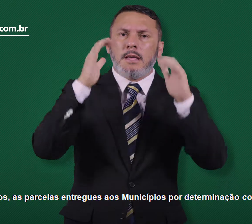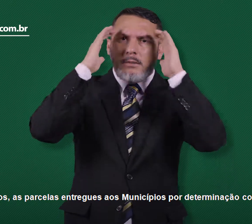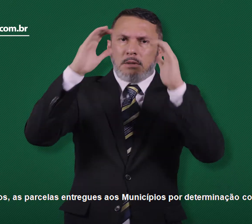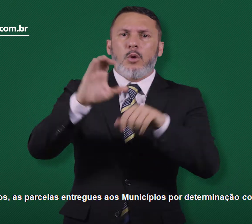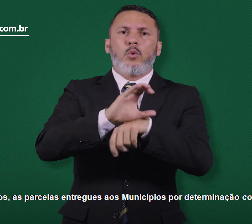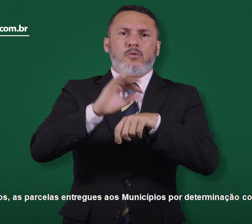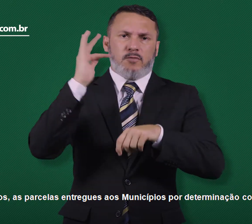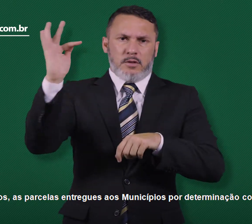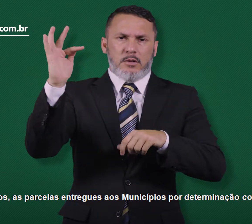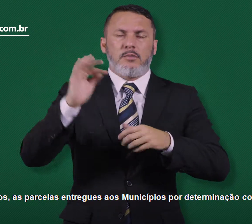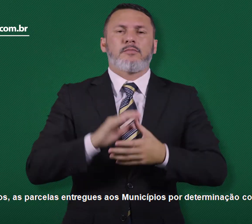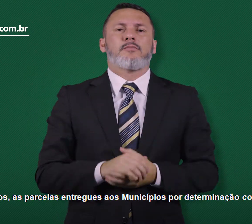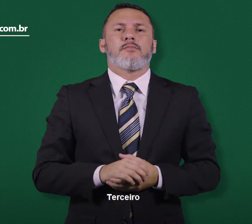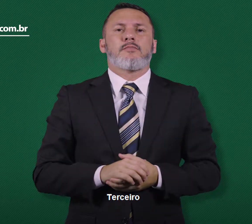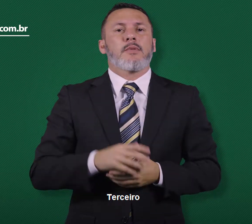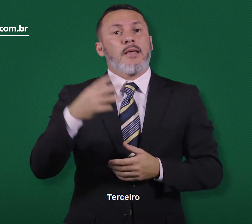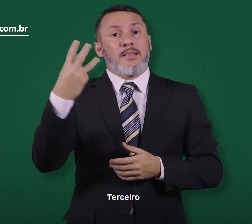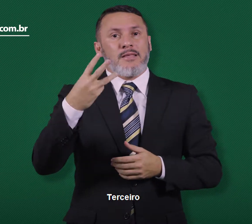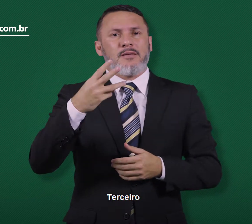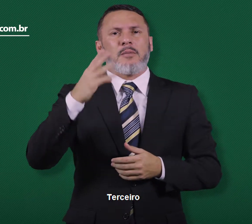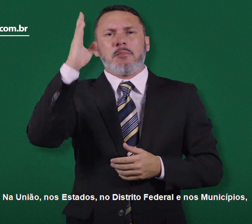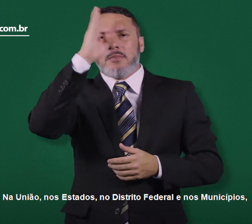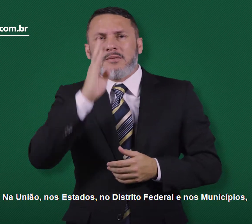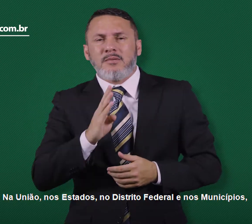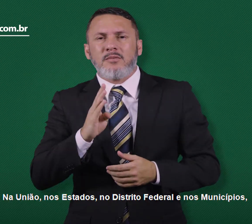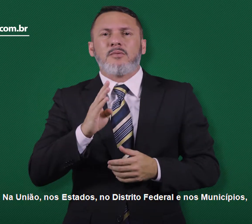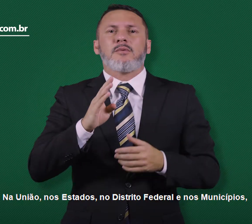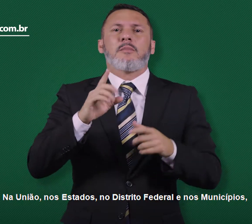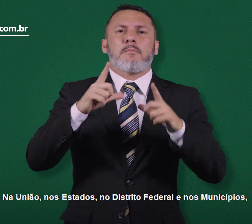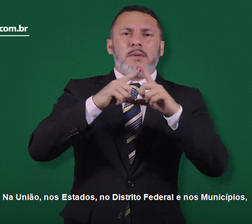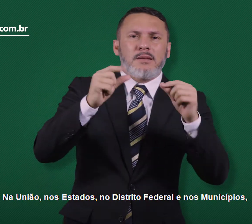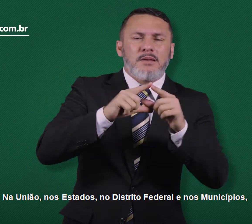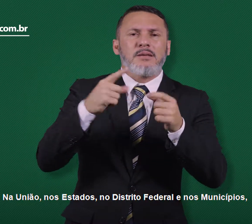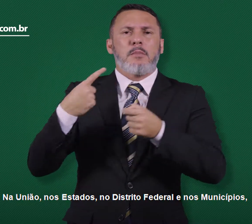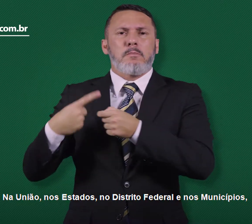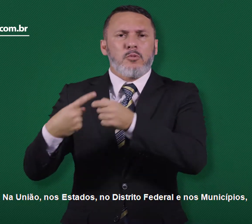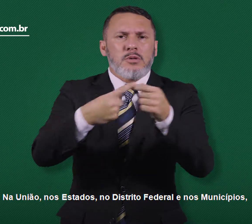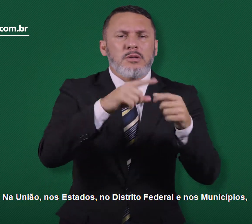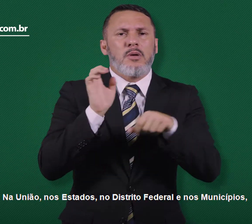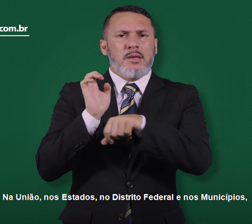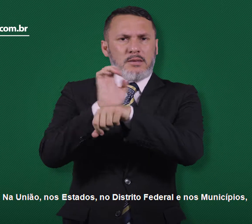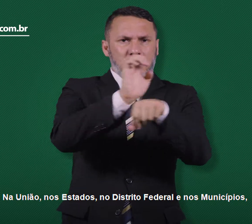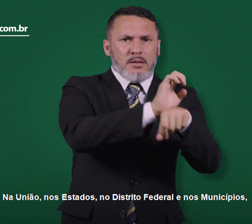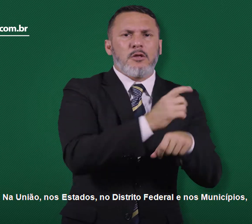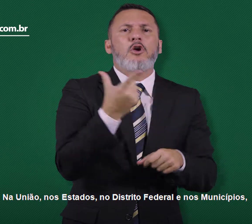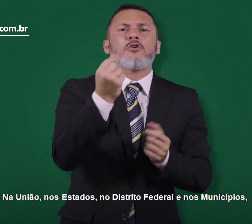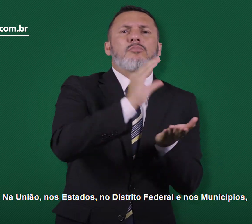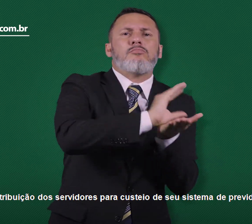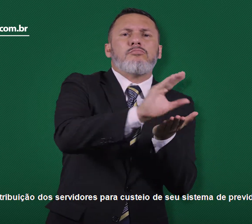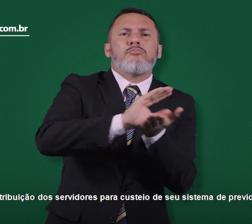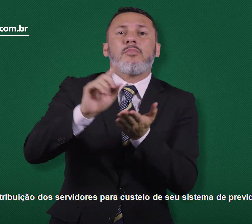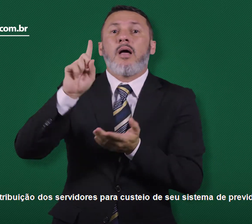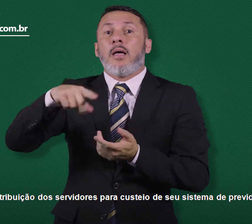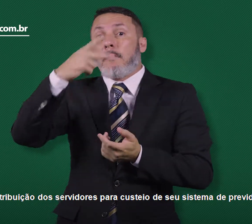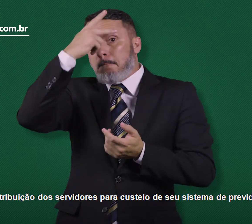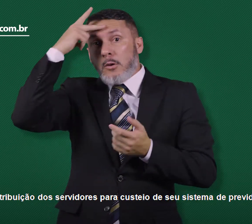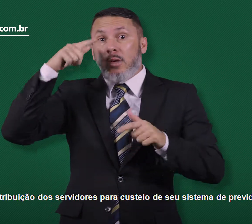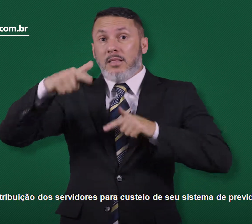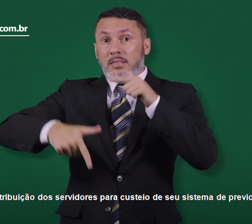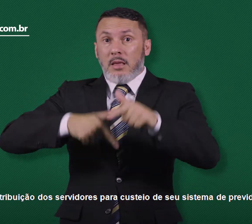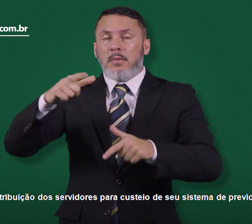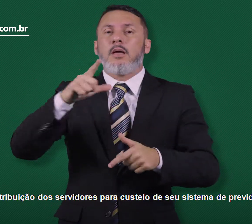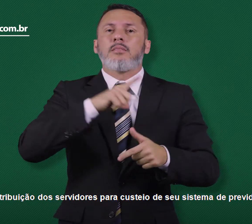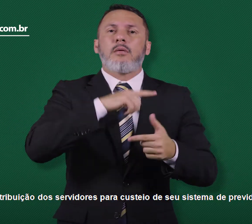determinação constitucional. Terceiro, na União, nos Estados, no Distrito Federal e nos municípios, a contribuição